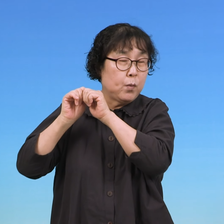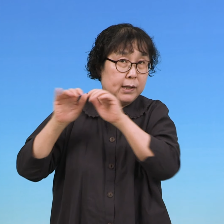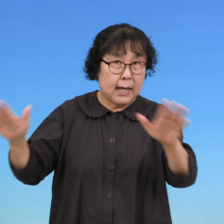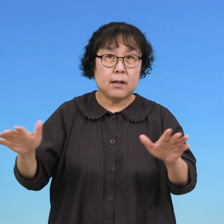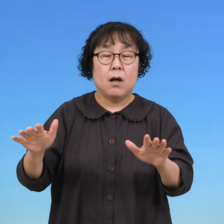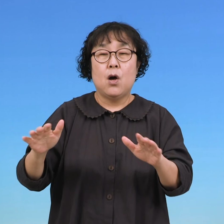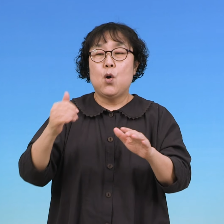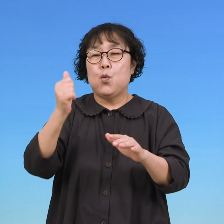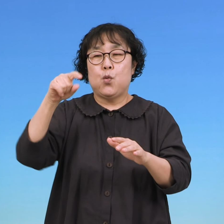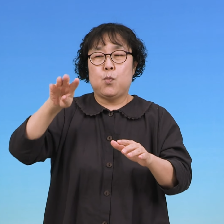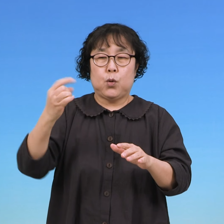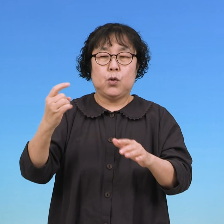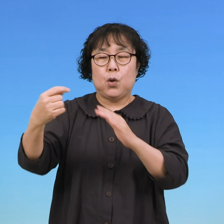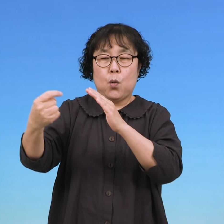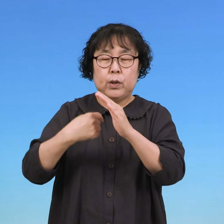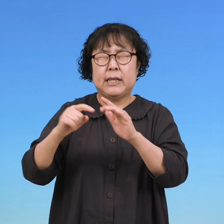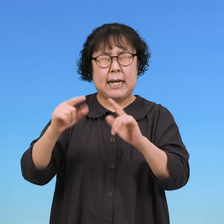아깝지, 인사도 안 시키는데.